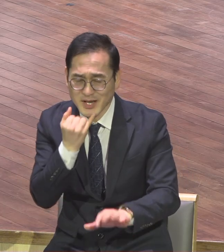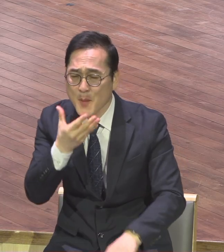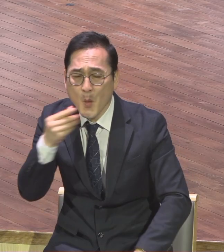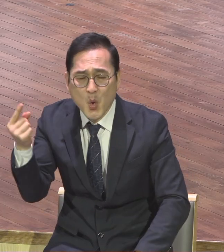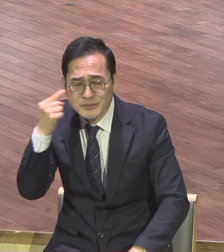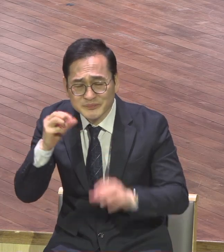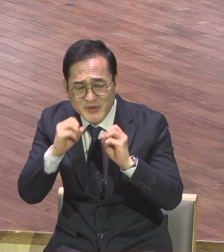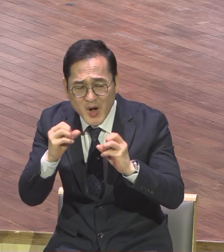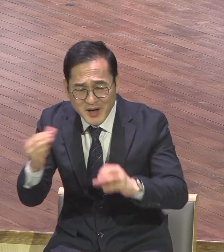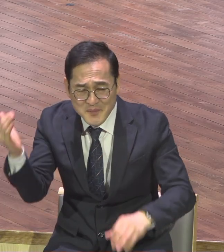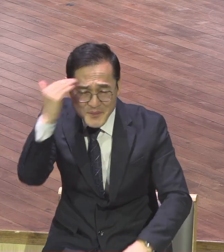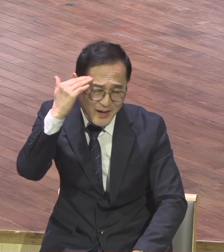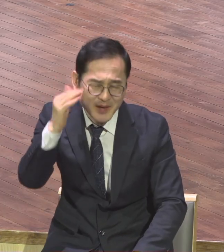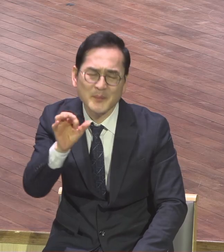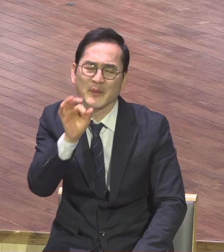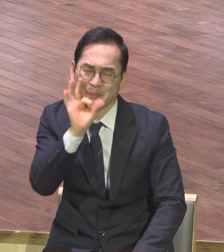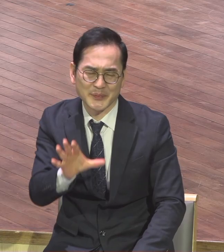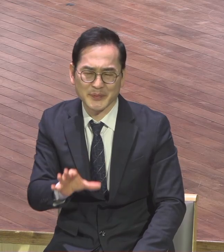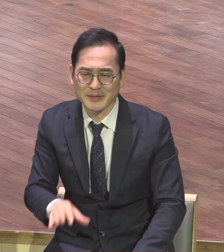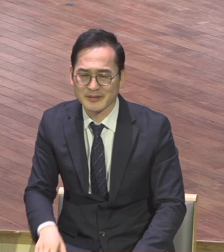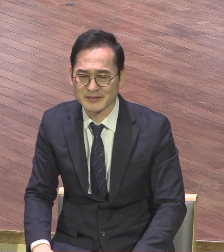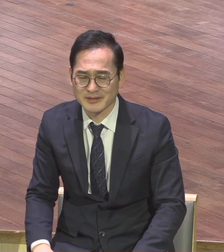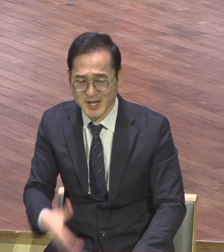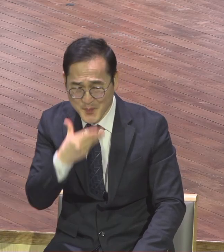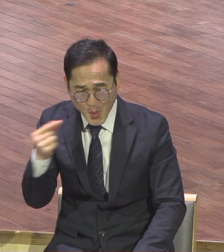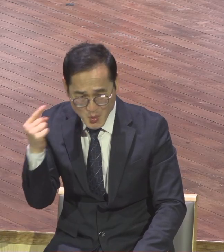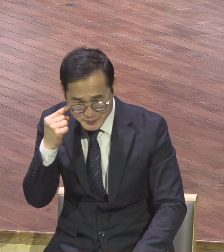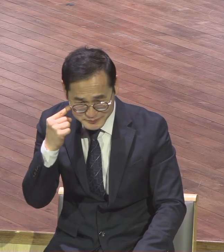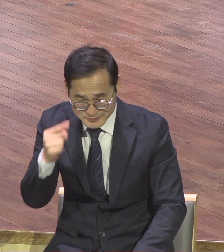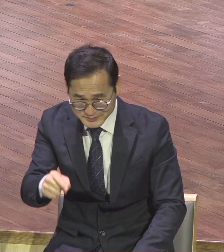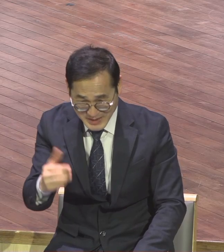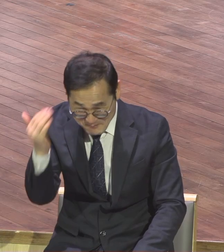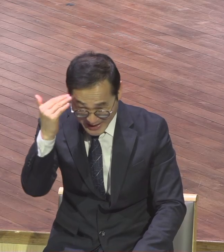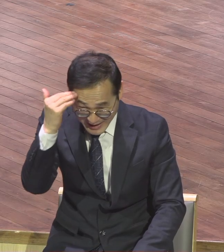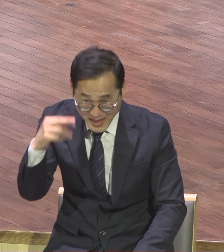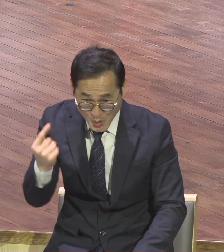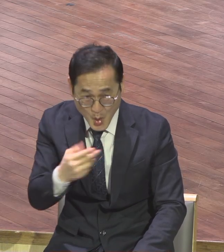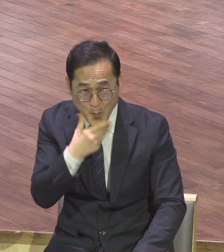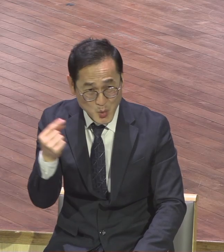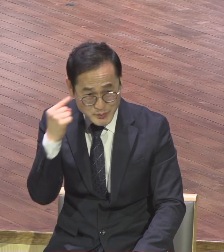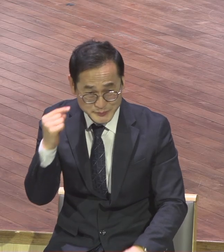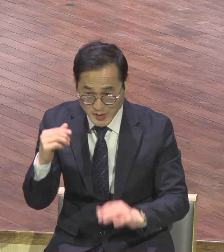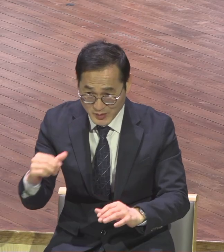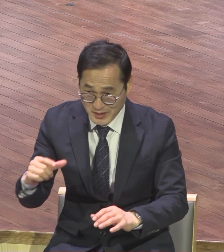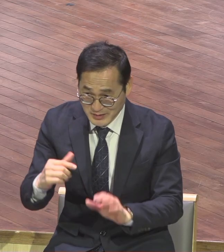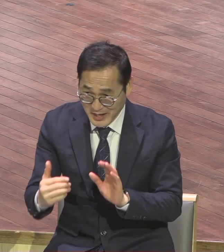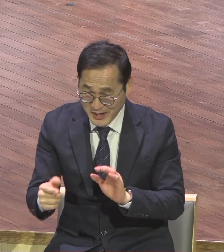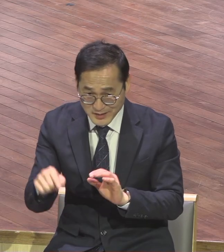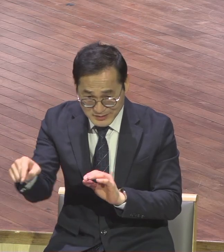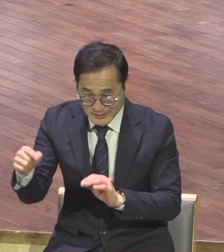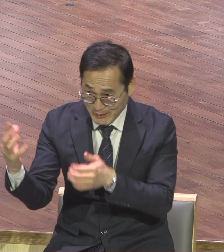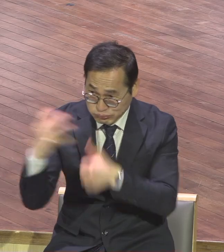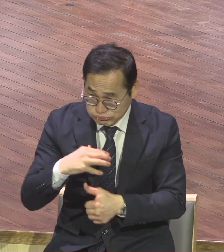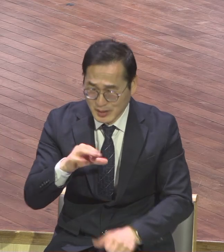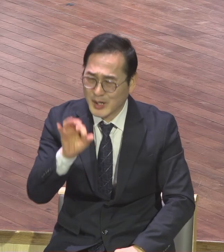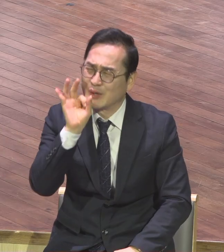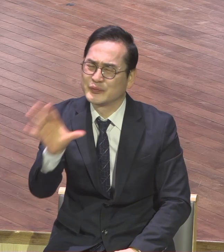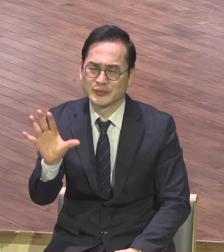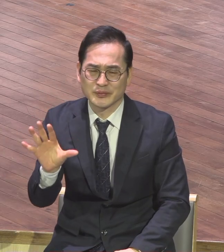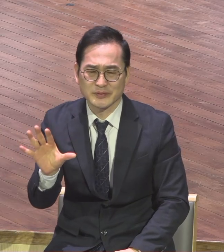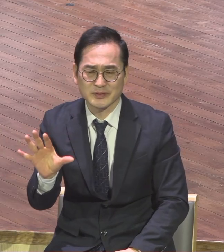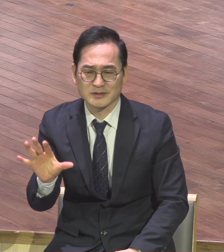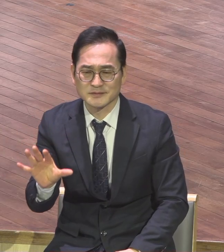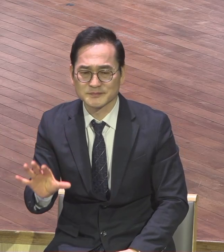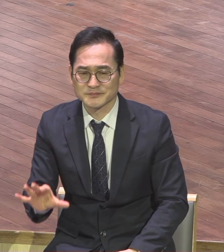전파는 막을 수가 없다. 그걸 말하고 있는 겁니다. 그 누구도 복음 전파는 막을 수가 없다. 로마